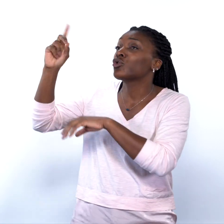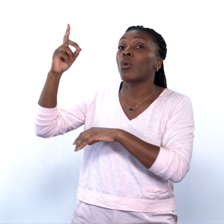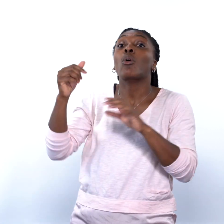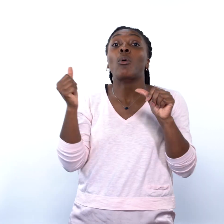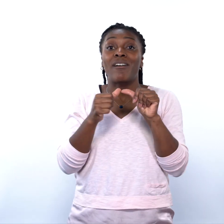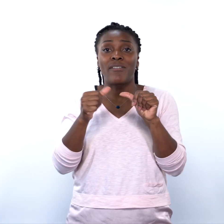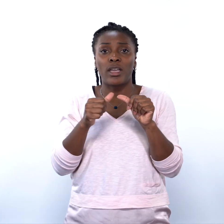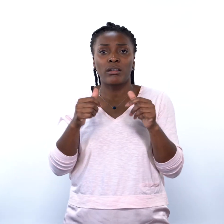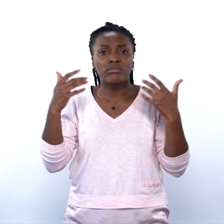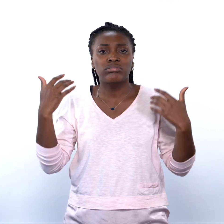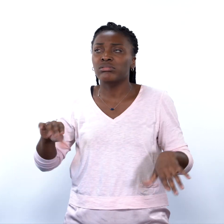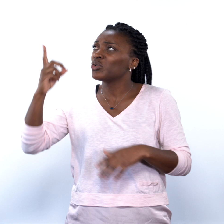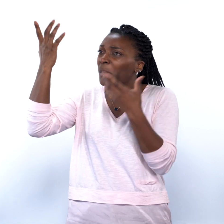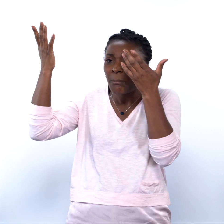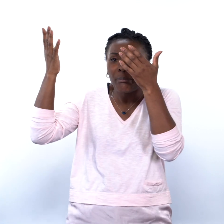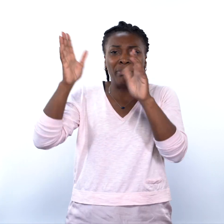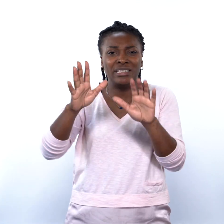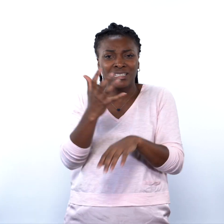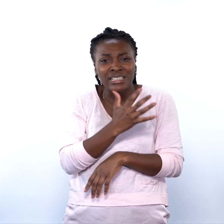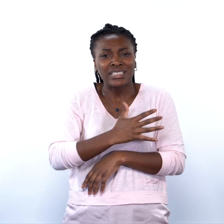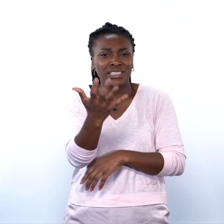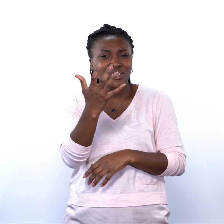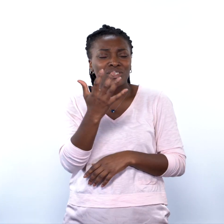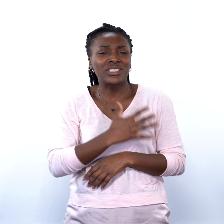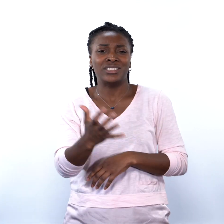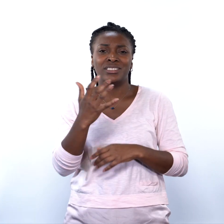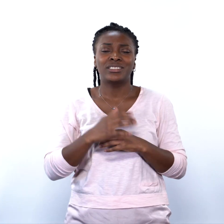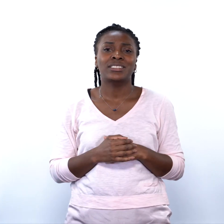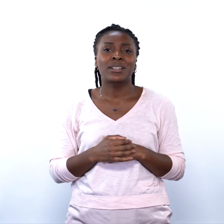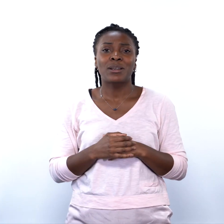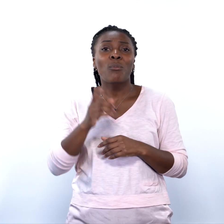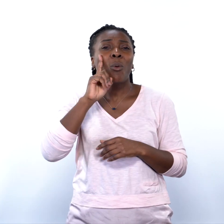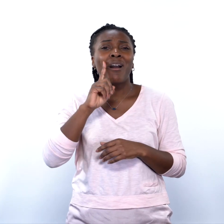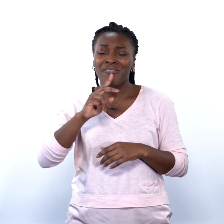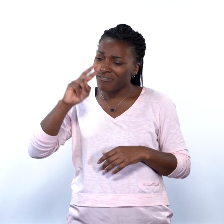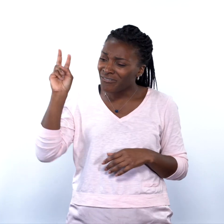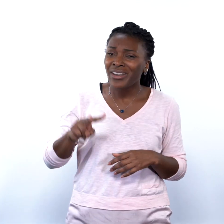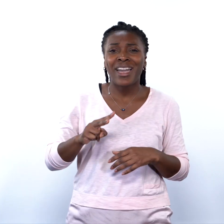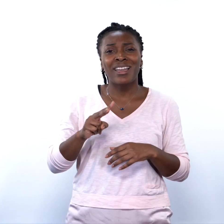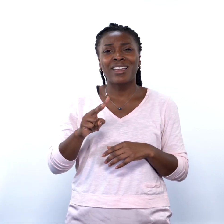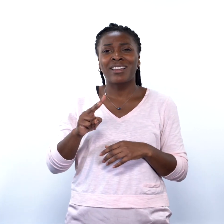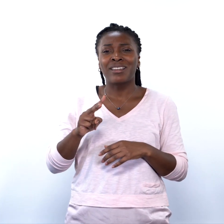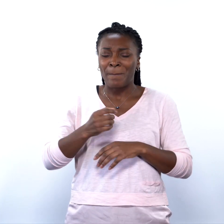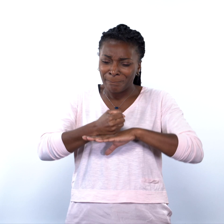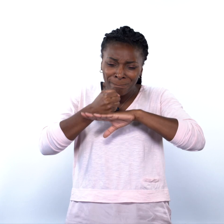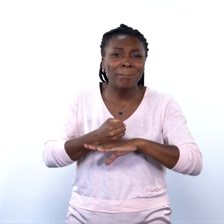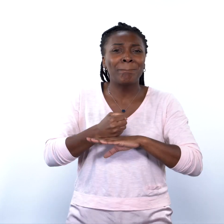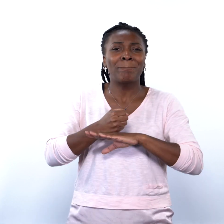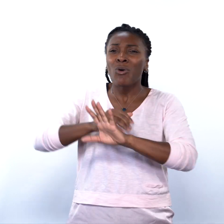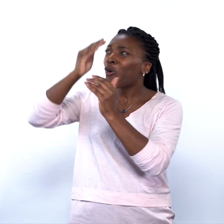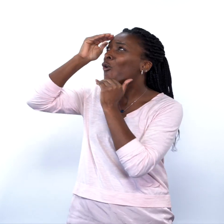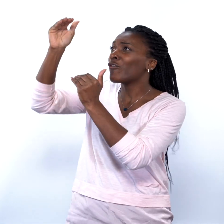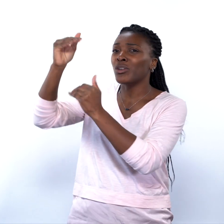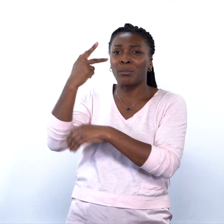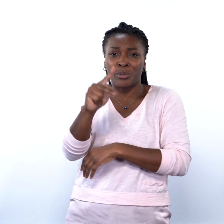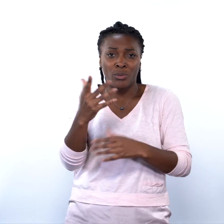lui, en ont été extrêmement enrichis parce que le vrai socle, la vraie base de votre confiance, ça